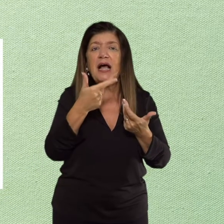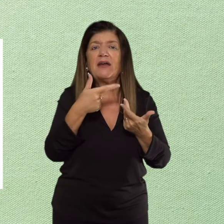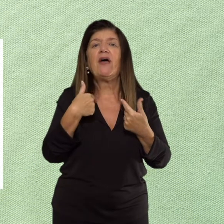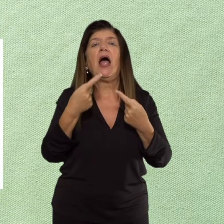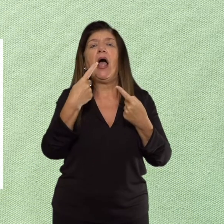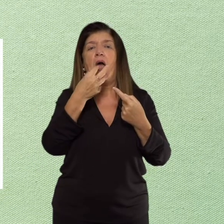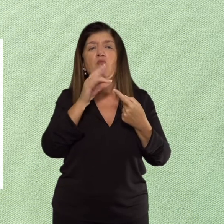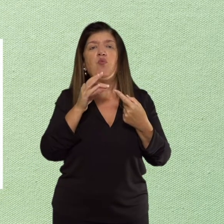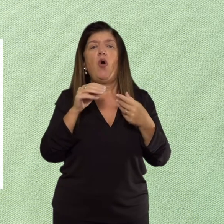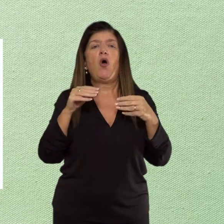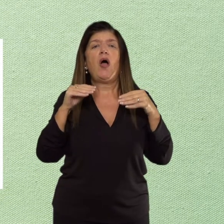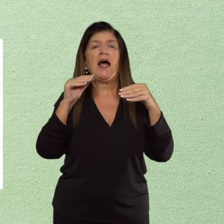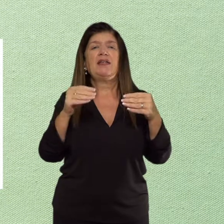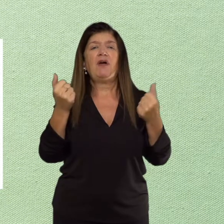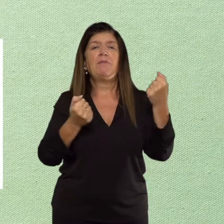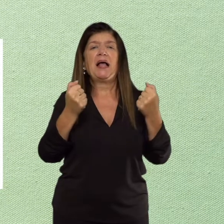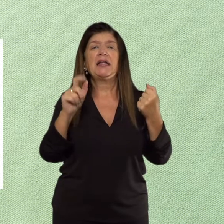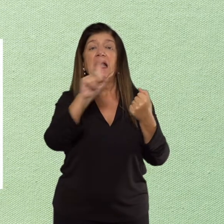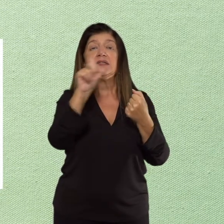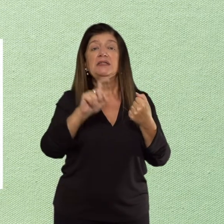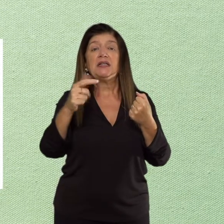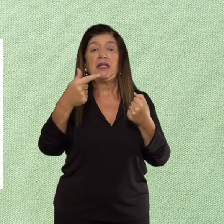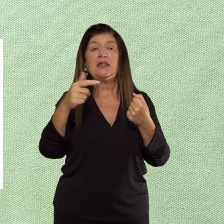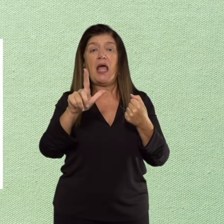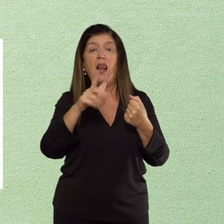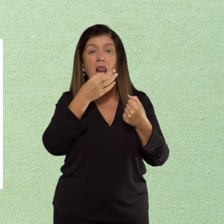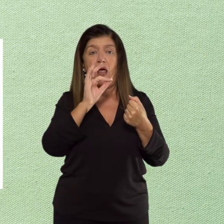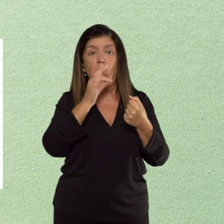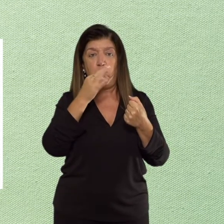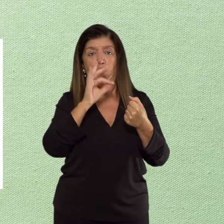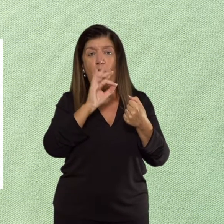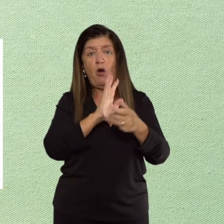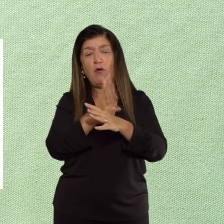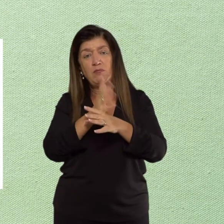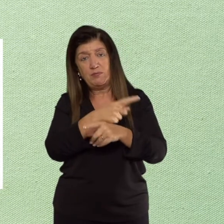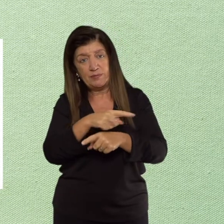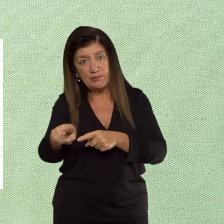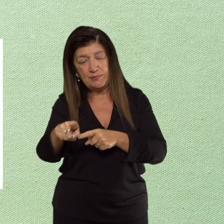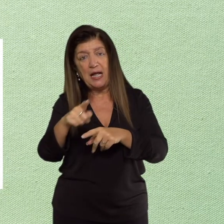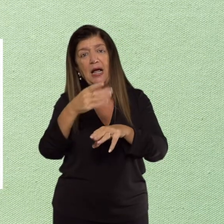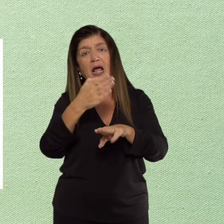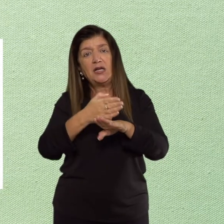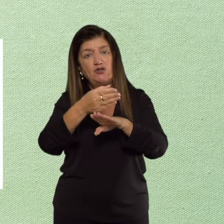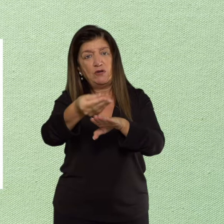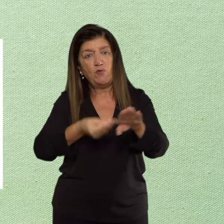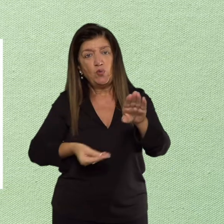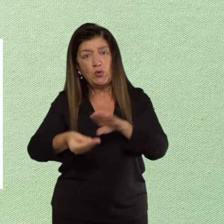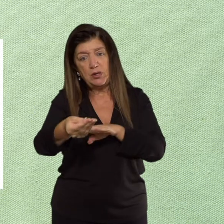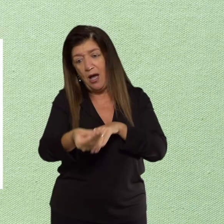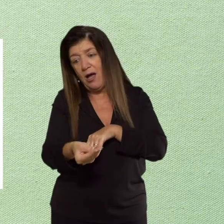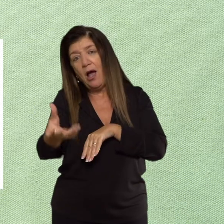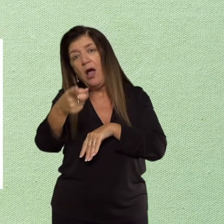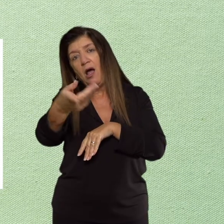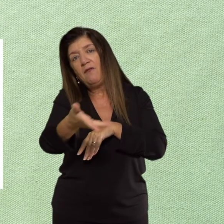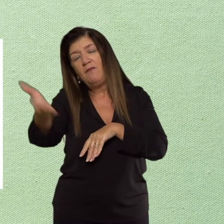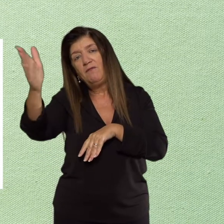devi comunicare ovviamente le carte, le targhe, e poi ti consente di parcheggiare nei